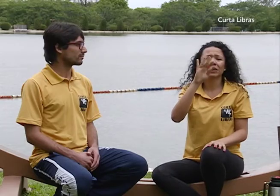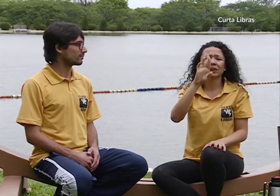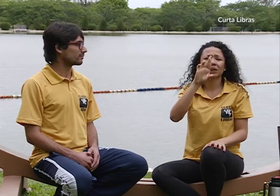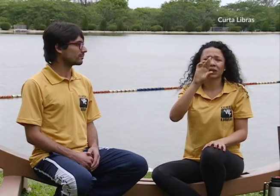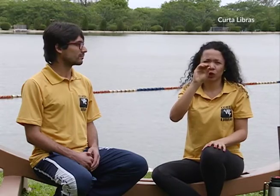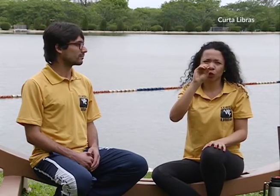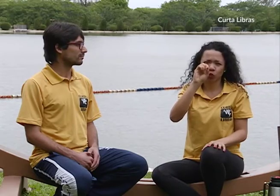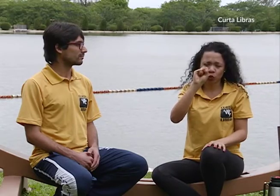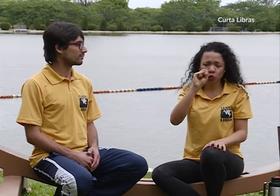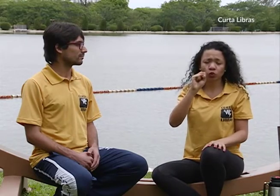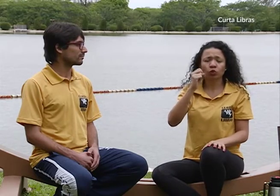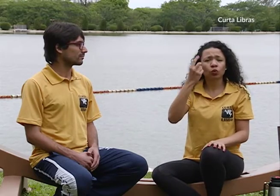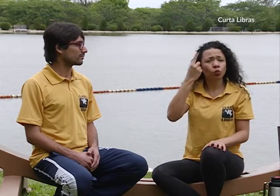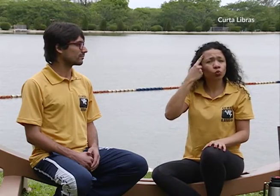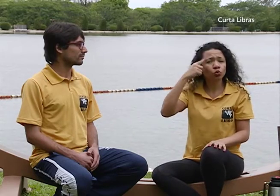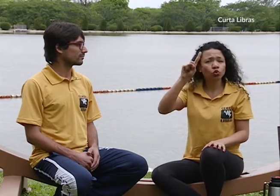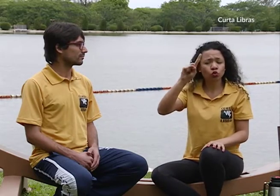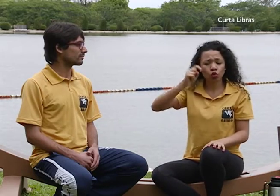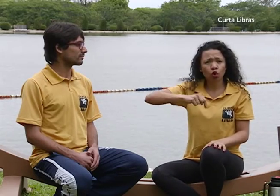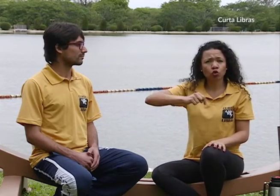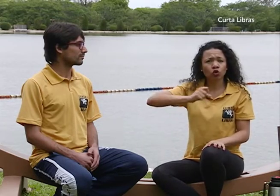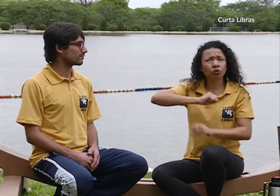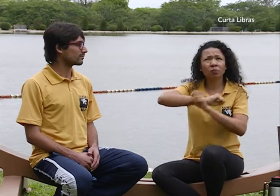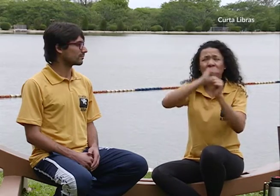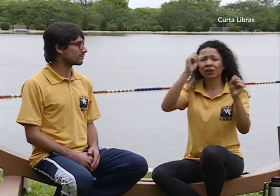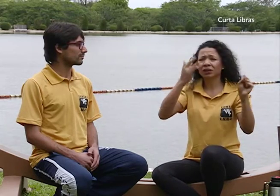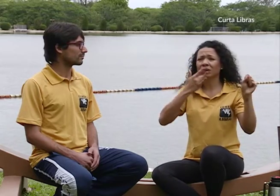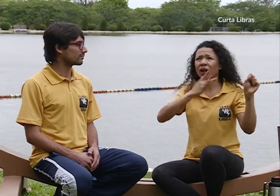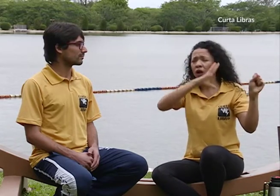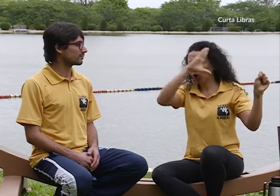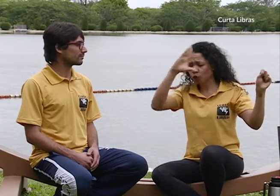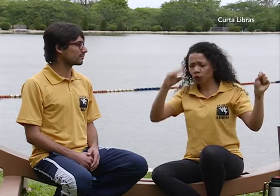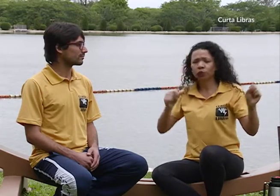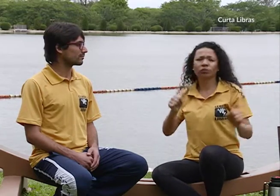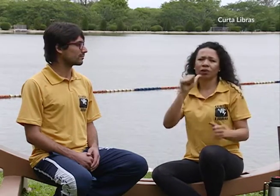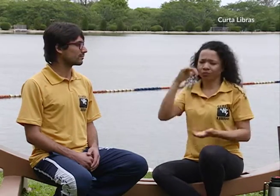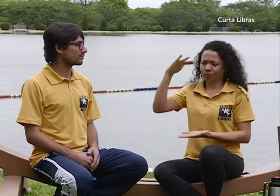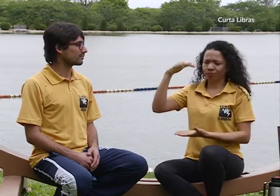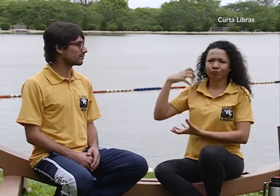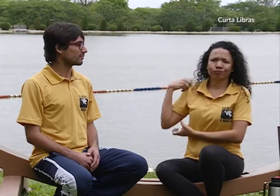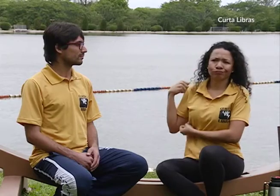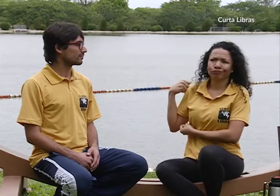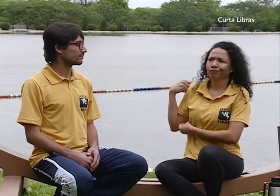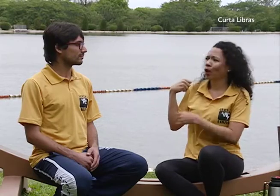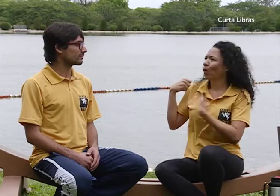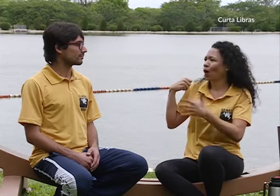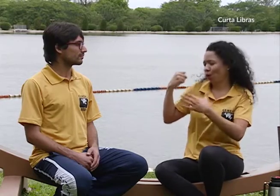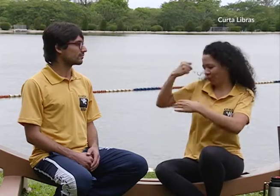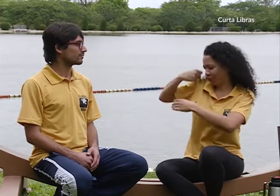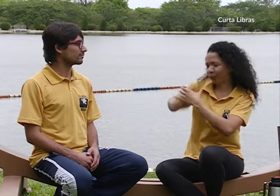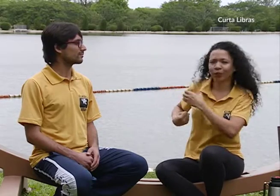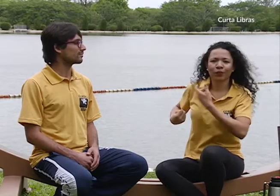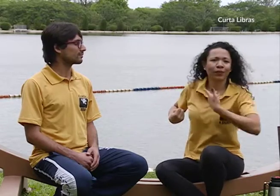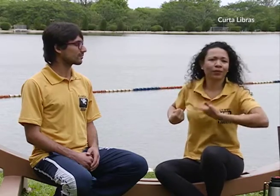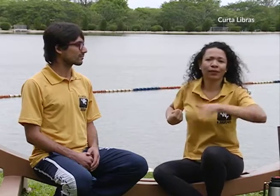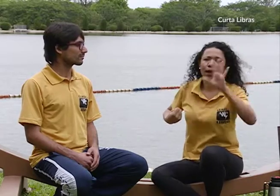o principal, que é o consumo de água, que precisa ser de 2 litros por dia, desde quando